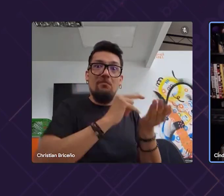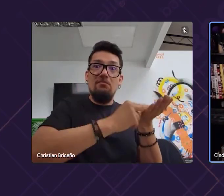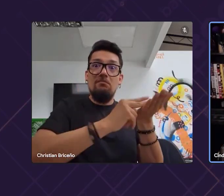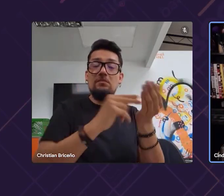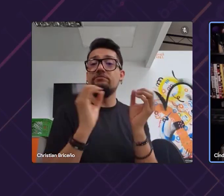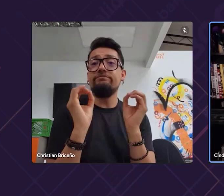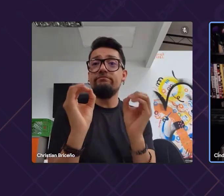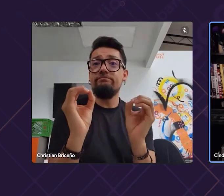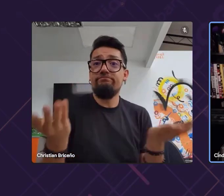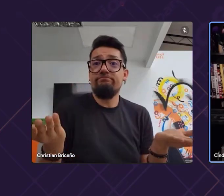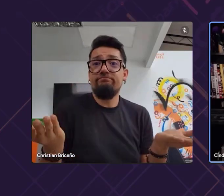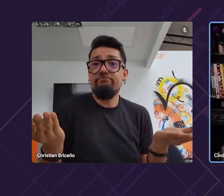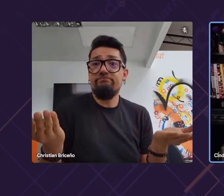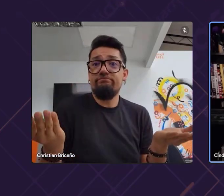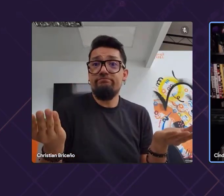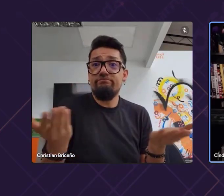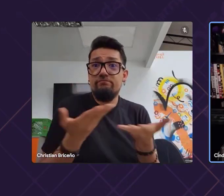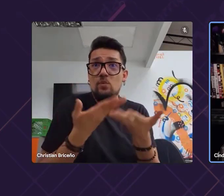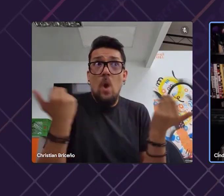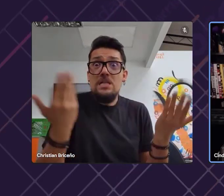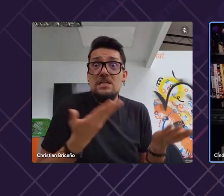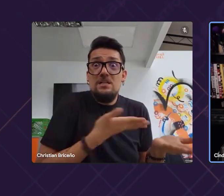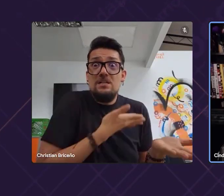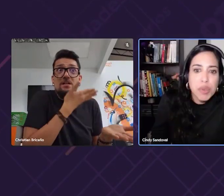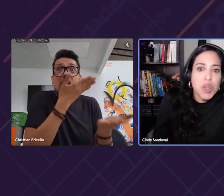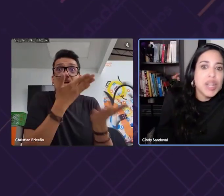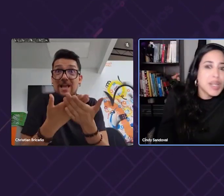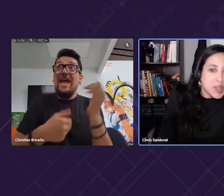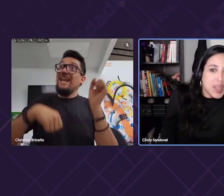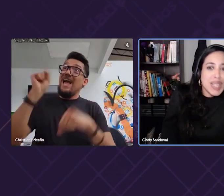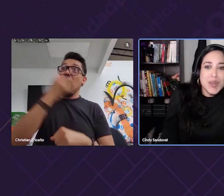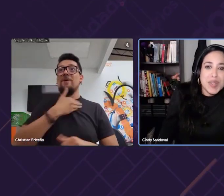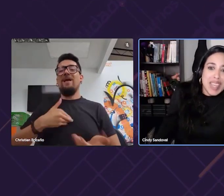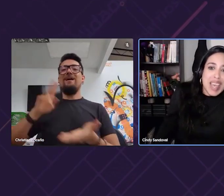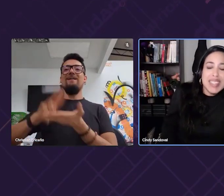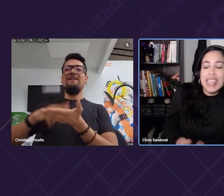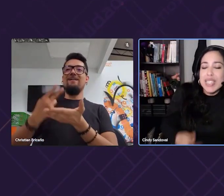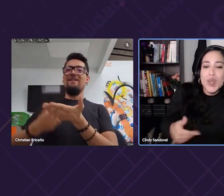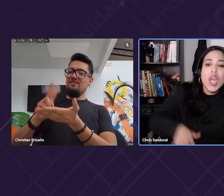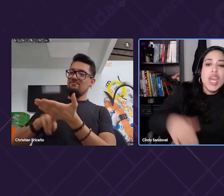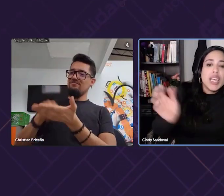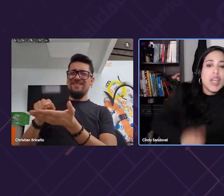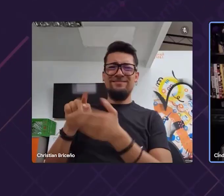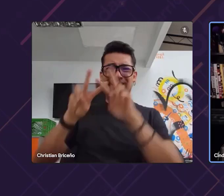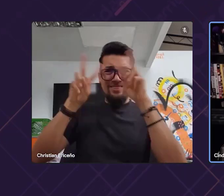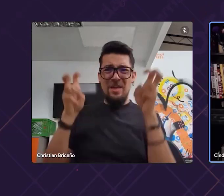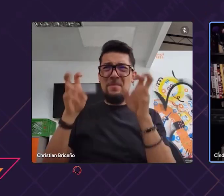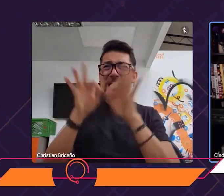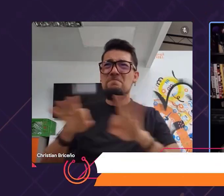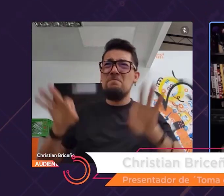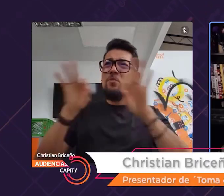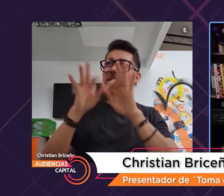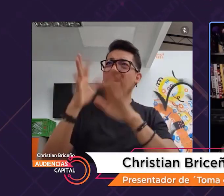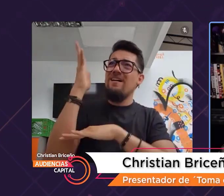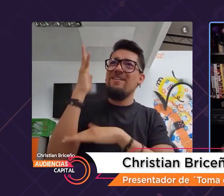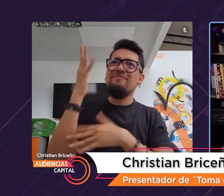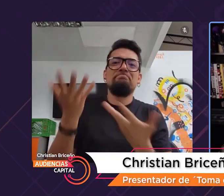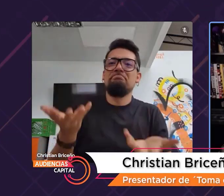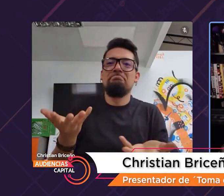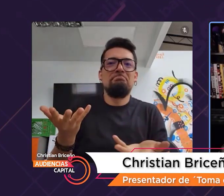intervención en televisión, pues ahí está el intérprete de lengua de señas, pero el resto de las cosas que hace, listo, ganó el